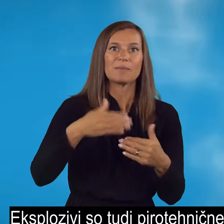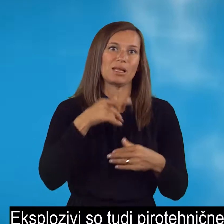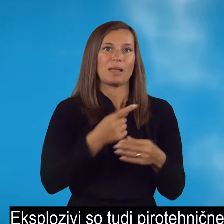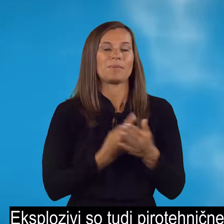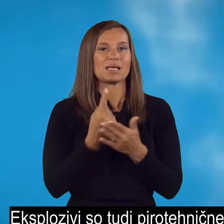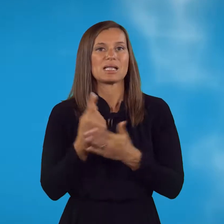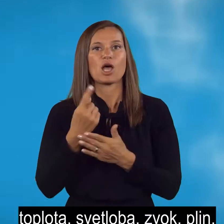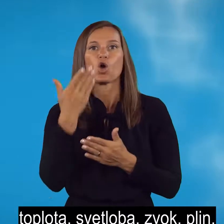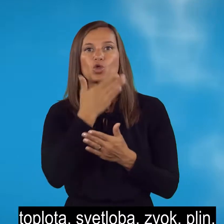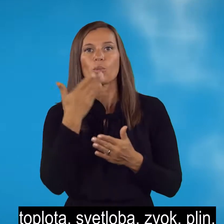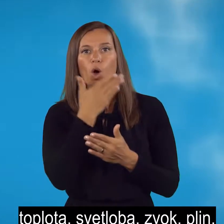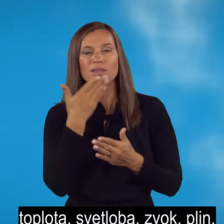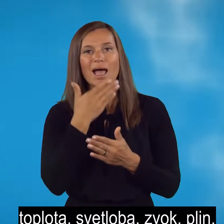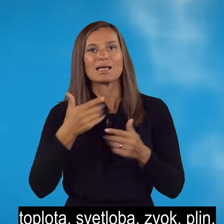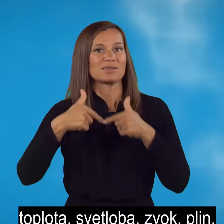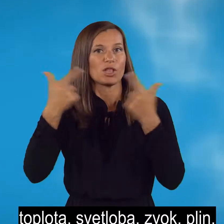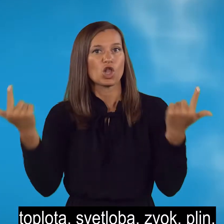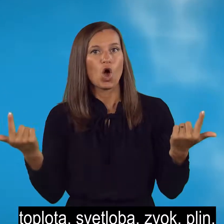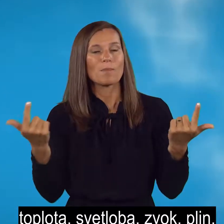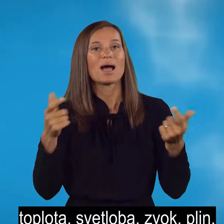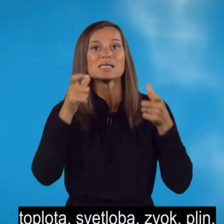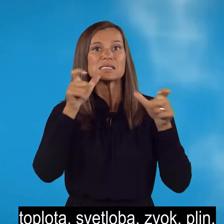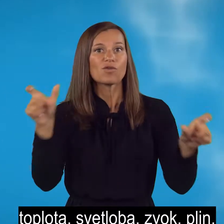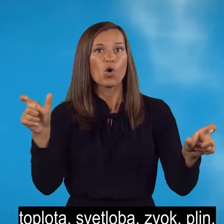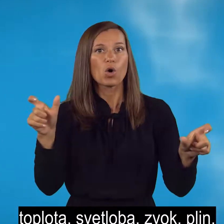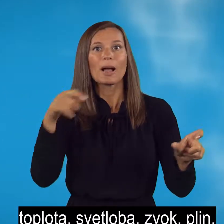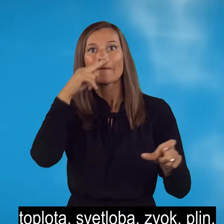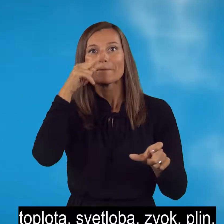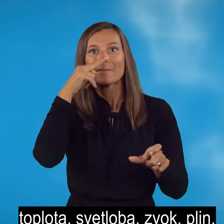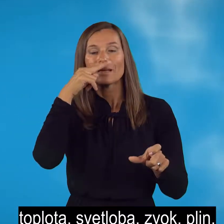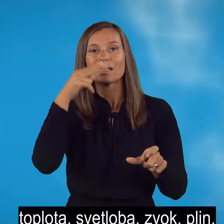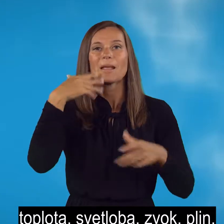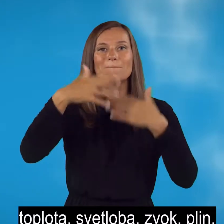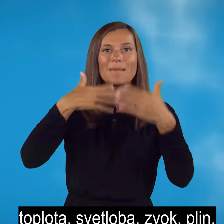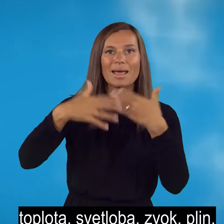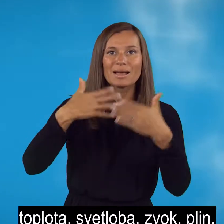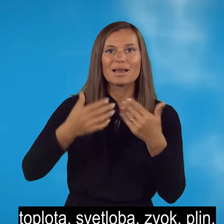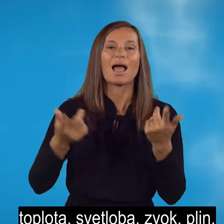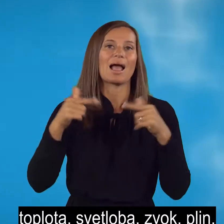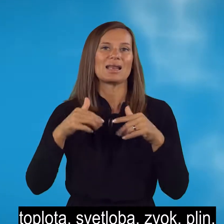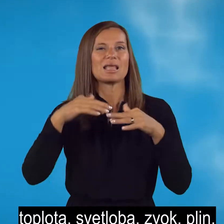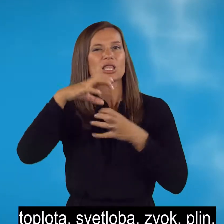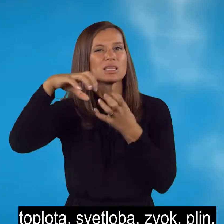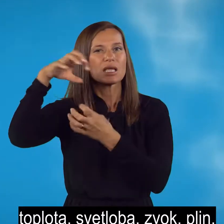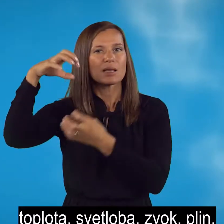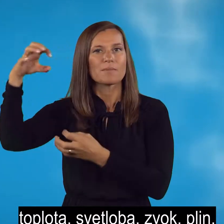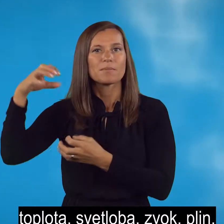katerih nastajajo toplota, svetloba, zvok, plin, megla ali dim, ali